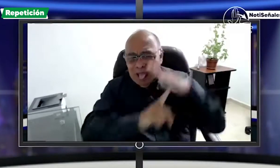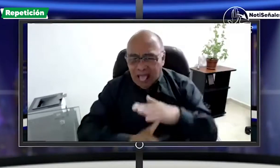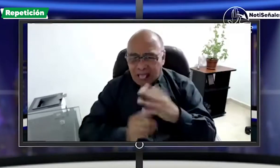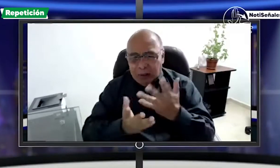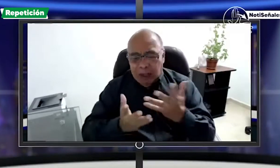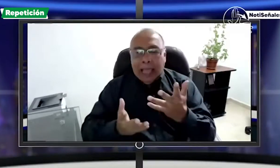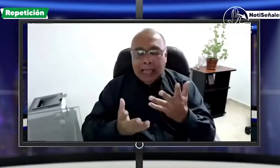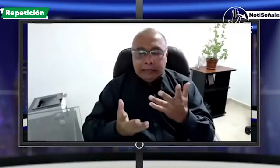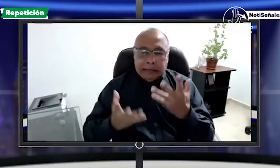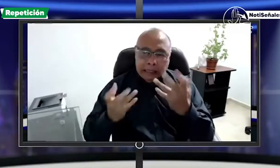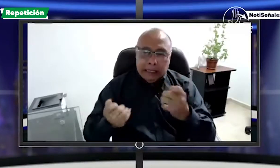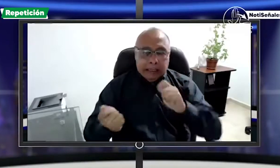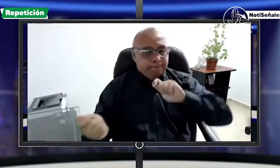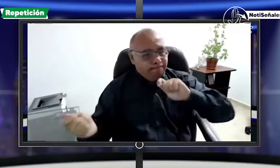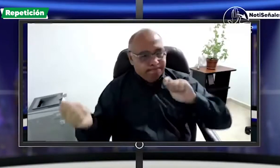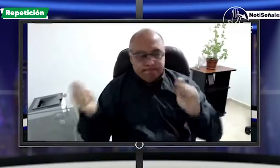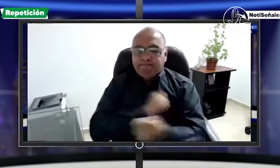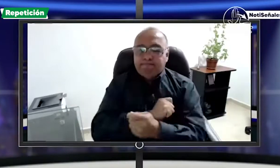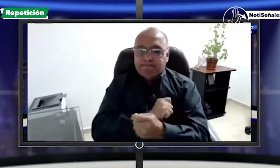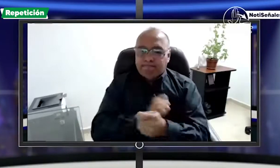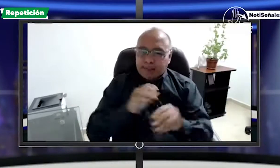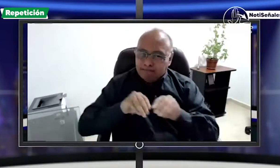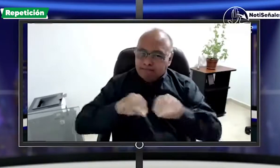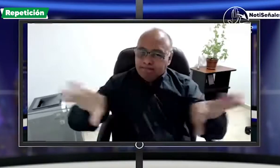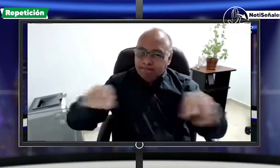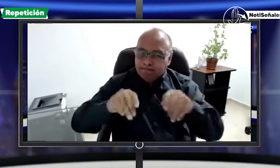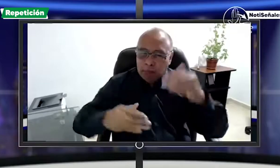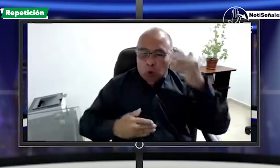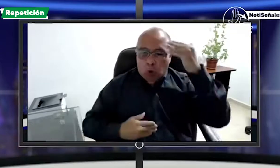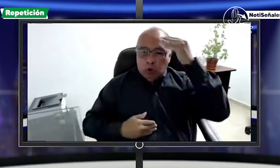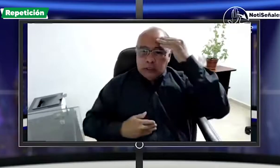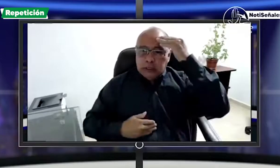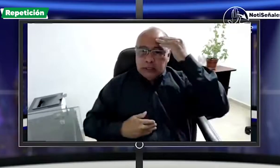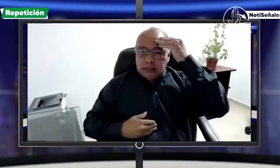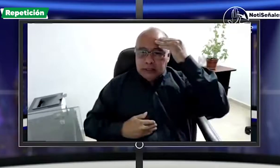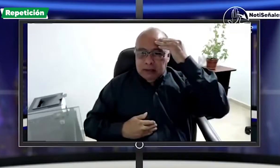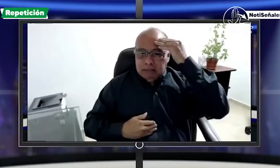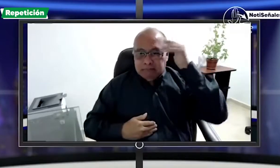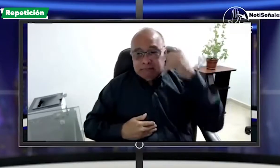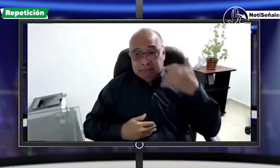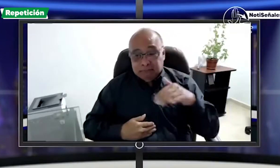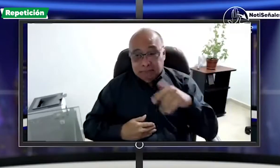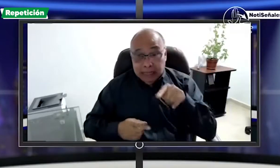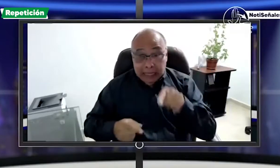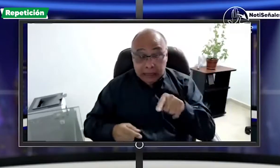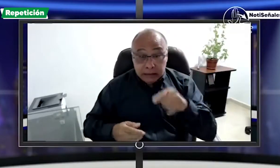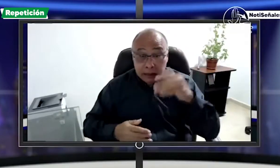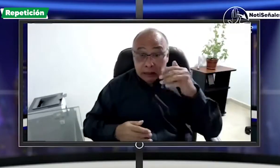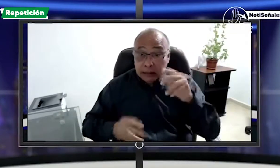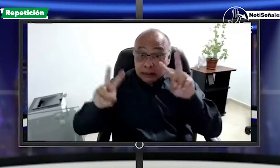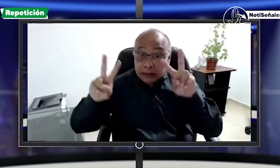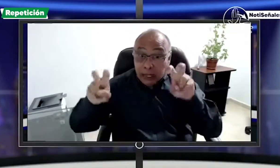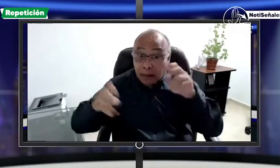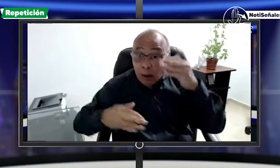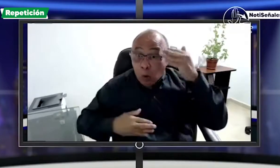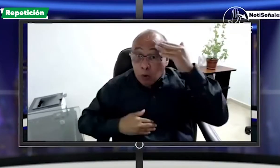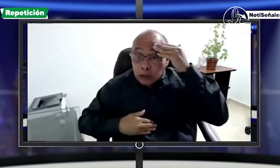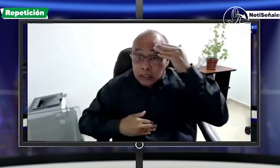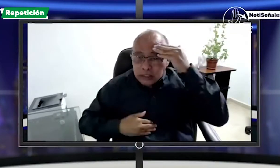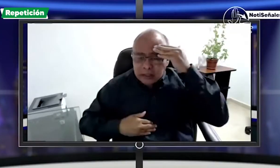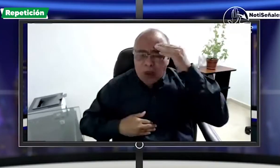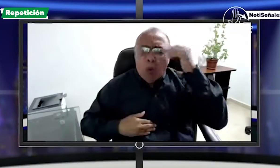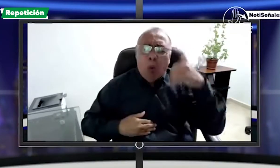Un sordomudo O una persona Sordomuda Cosas como esas Que todavía Necesitan De una toma De conciencia Para que